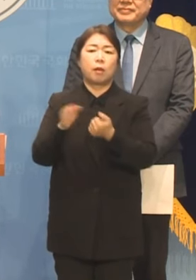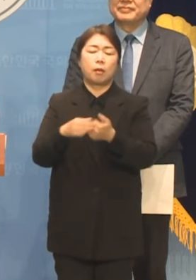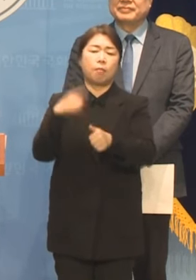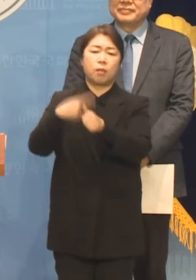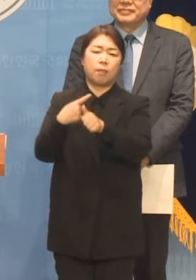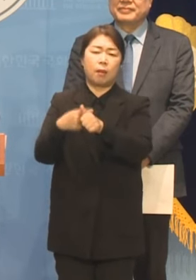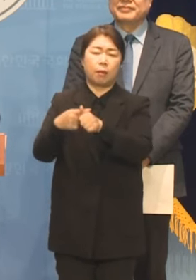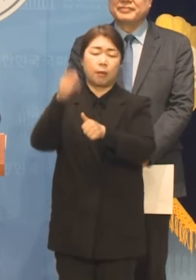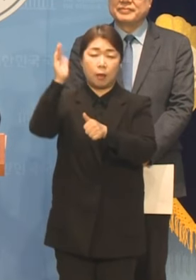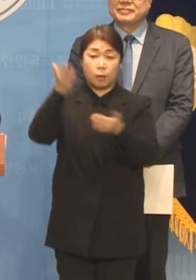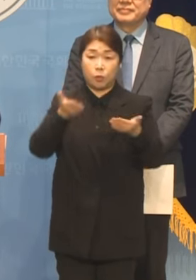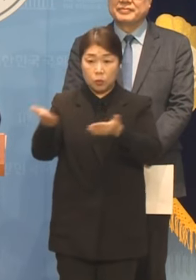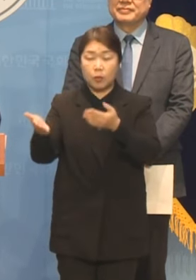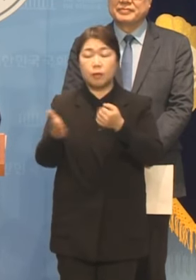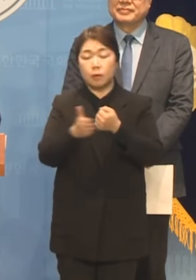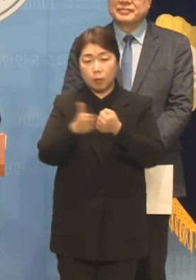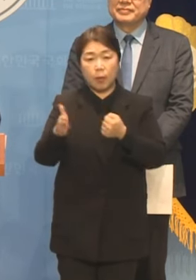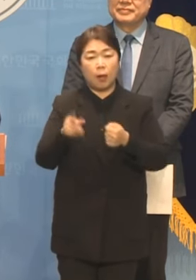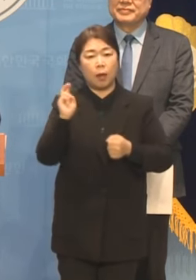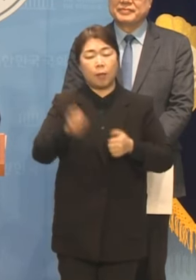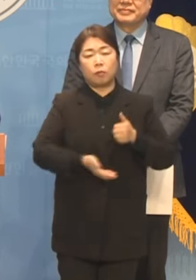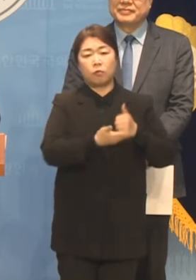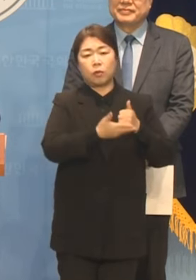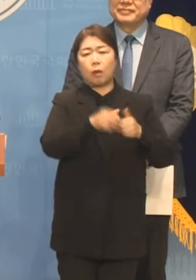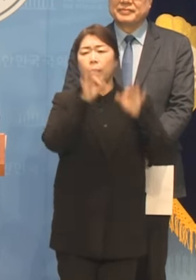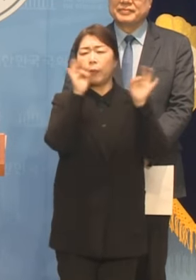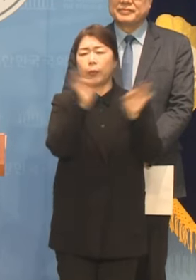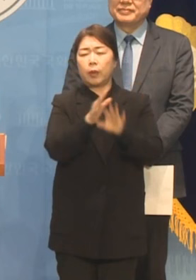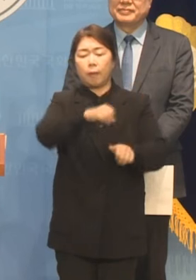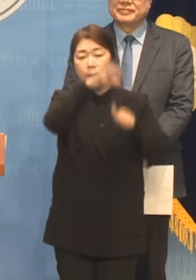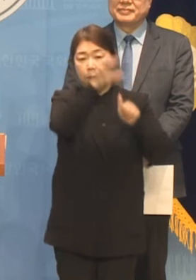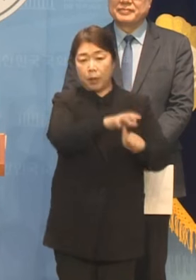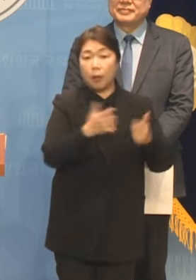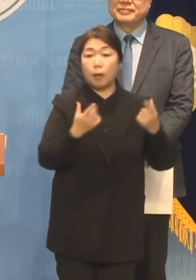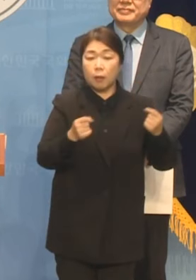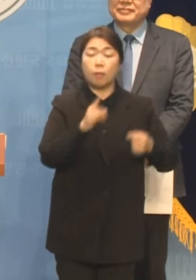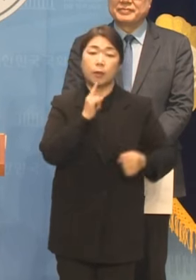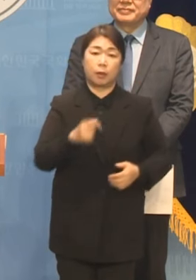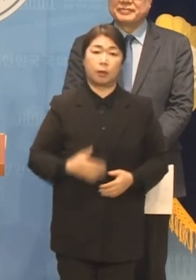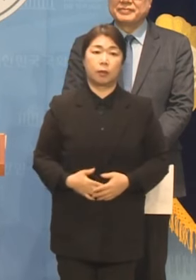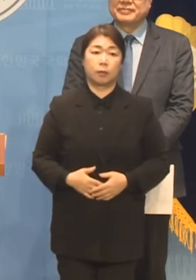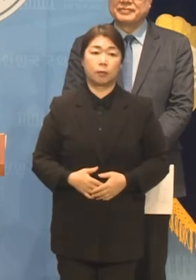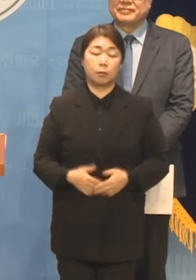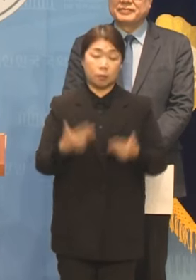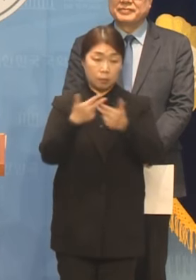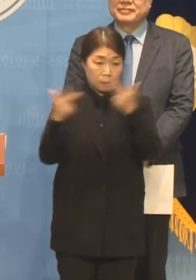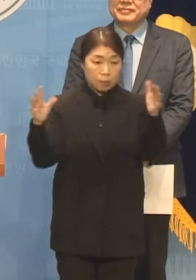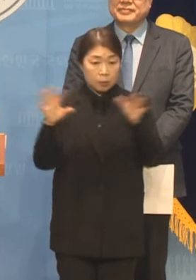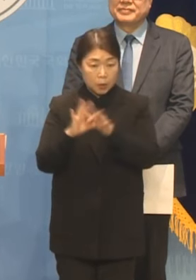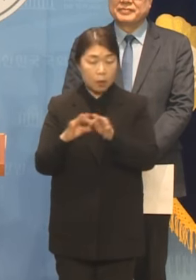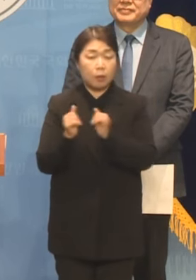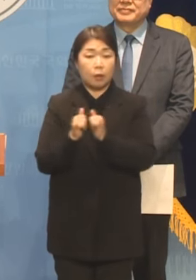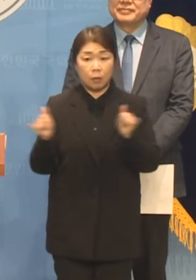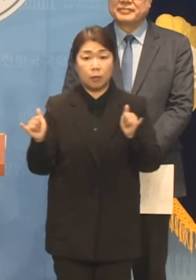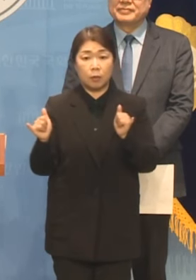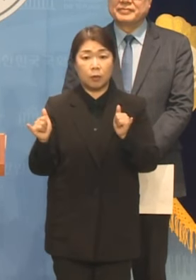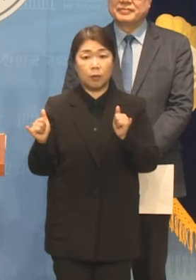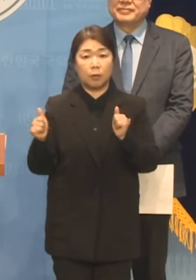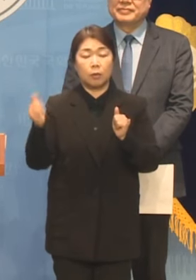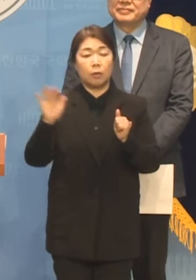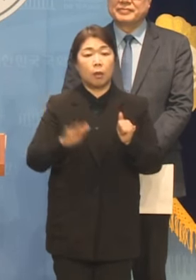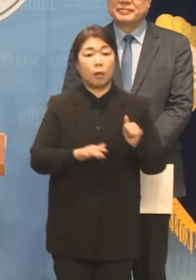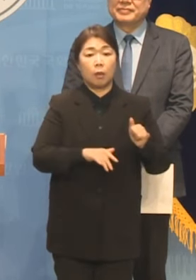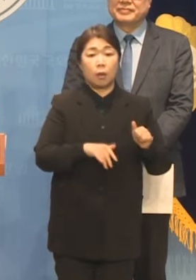비판적 입장을 가장 큰 이유로 들고 있습니다 친명 지도부에 의한 명에 대한